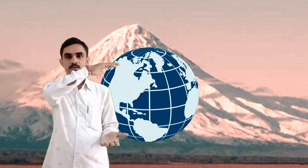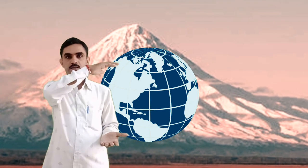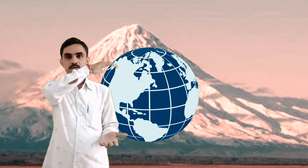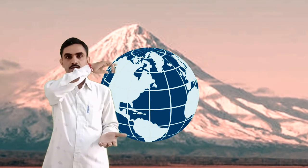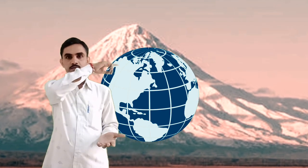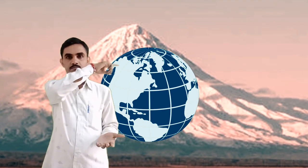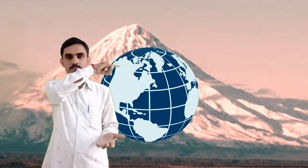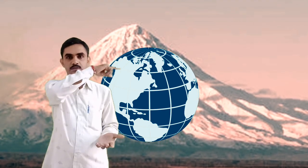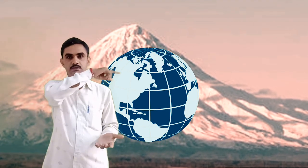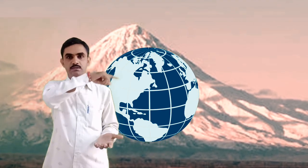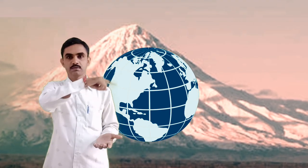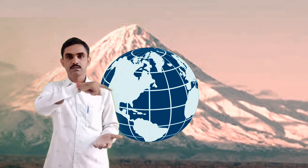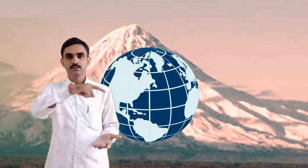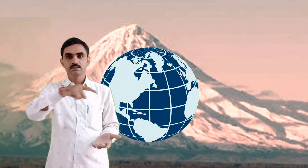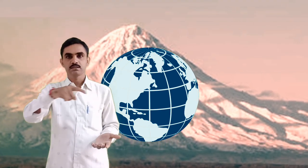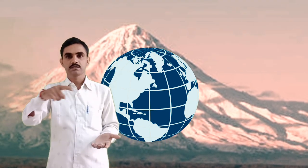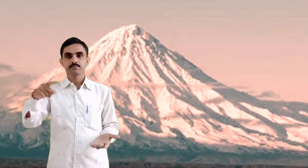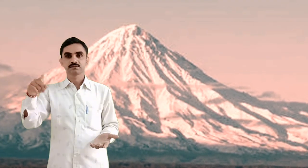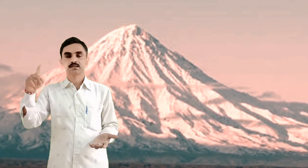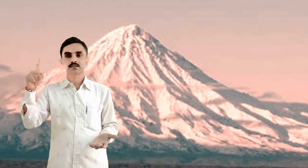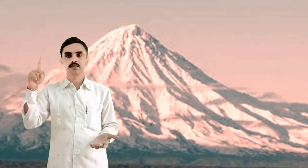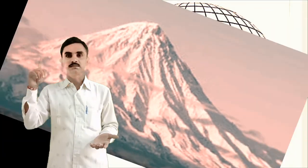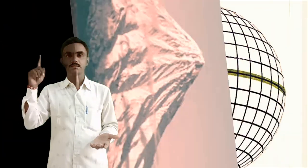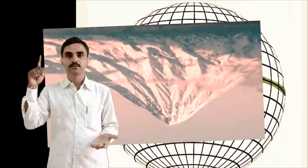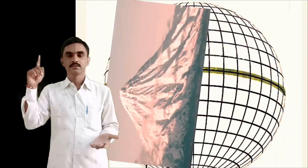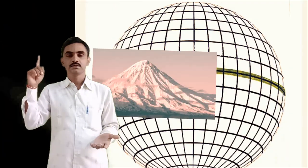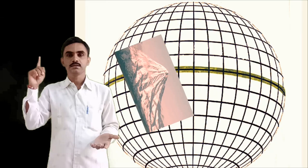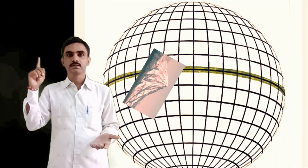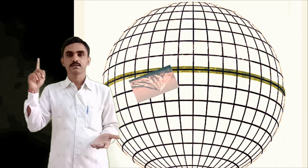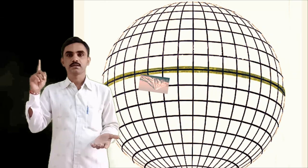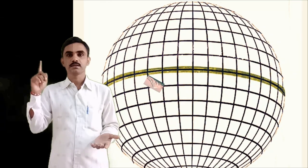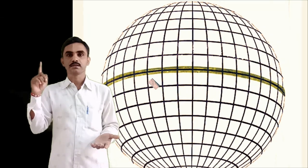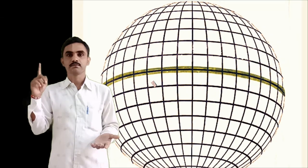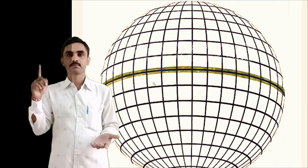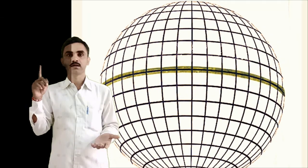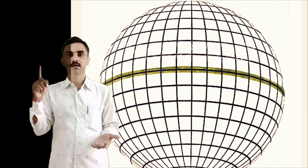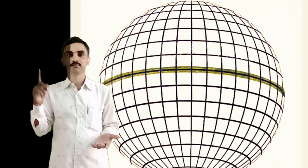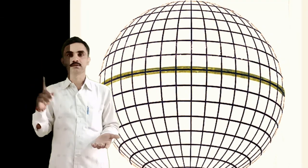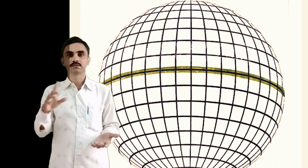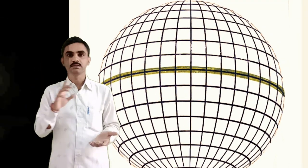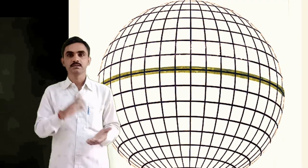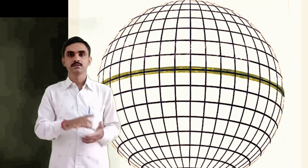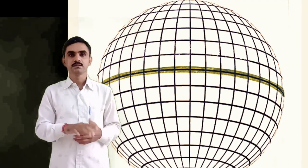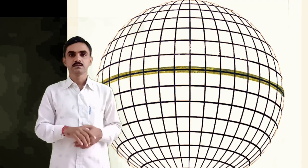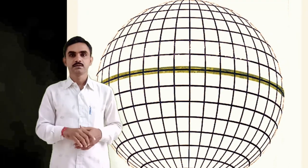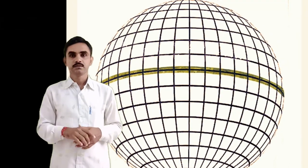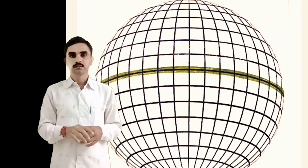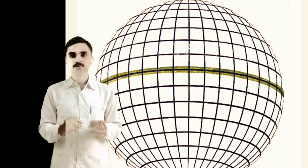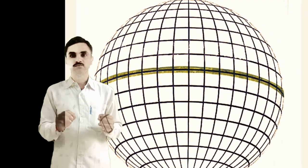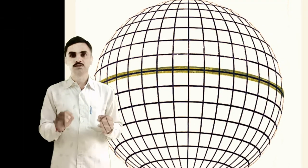ગોળાને મધ્યમાંથી જે રેખા પસાર થાય છે એ રેખાને કહેવામાં આવે છે